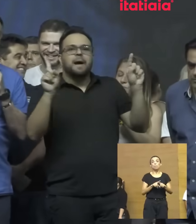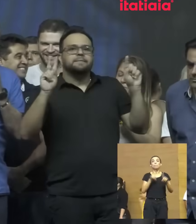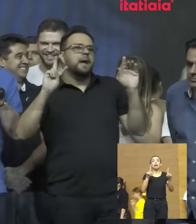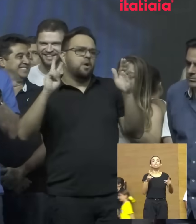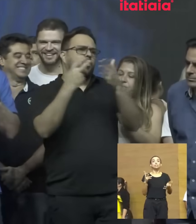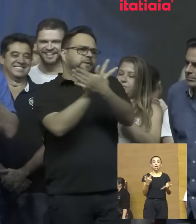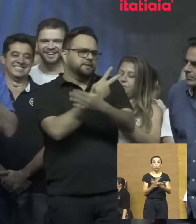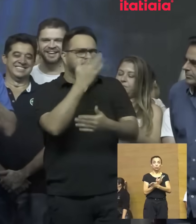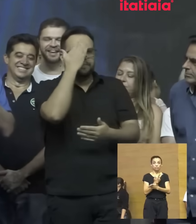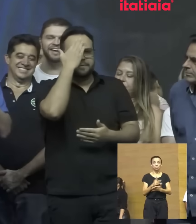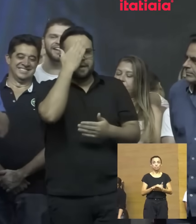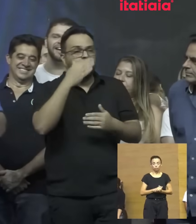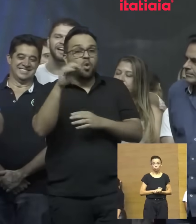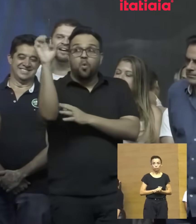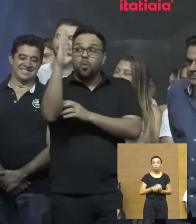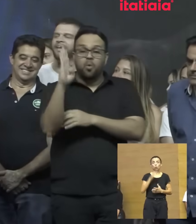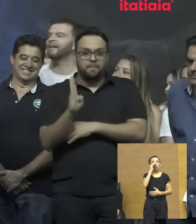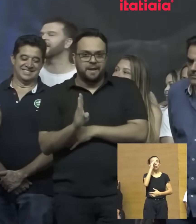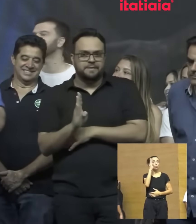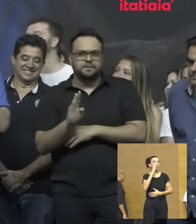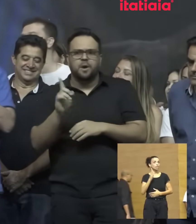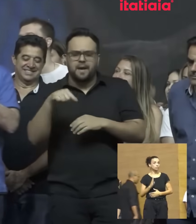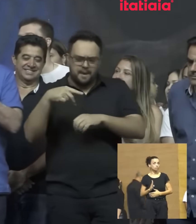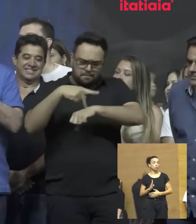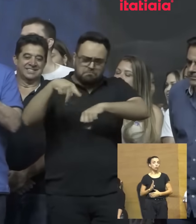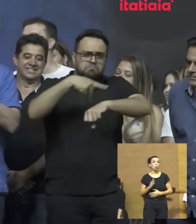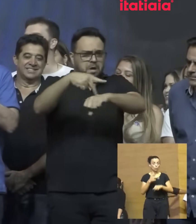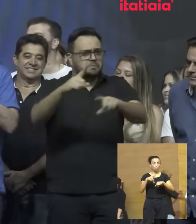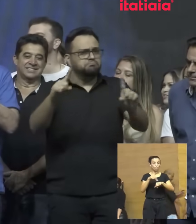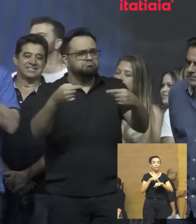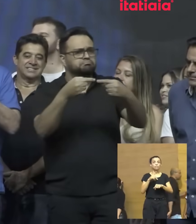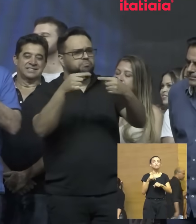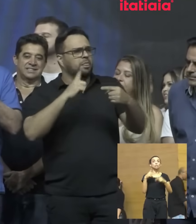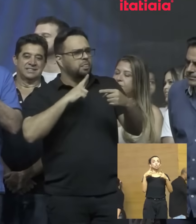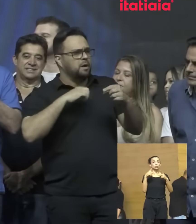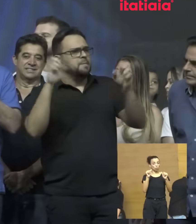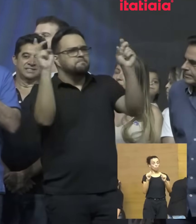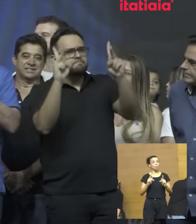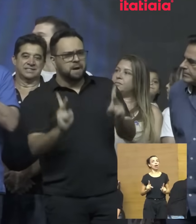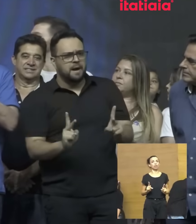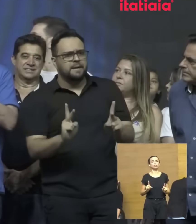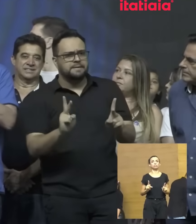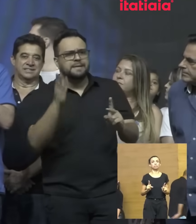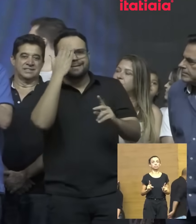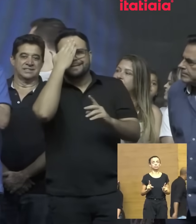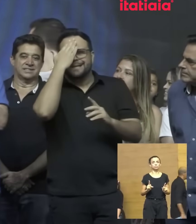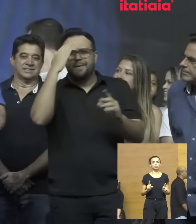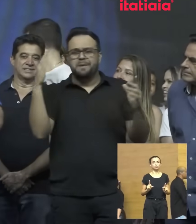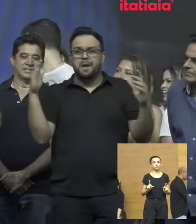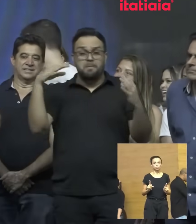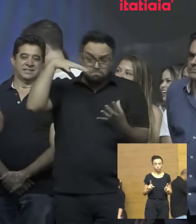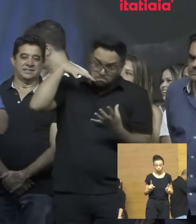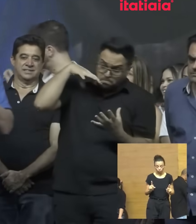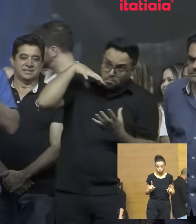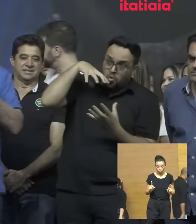aconteceu. O Brasil é um país de paz, é um país que congrega gente do mundo